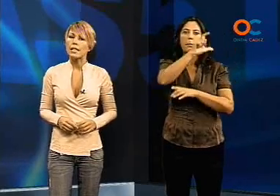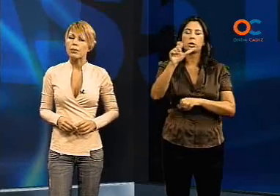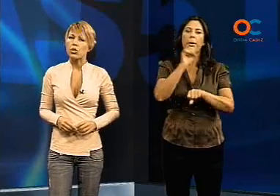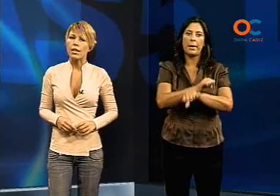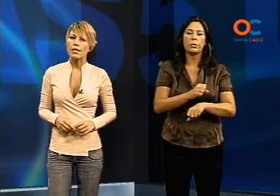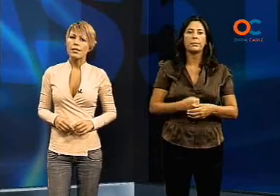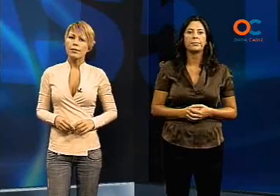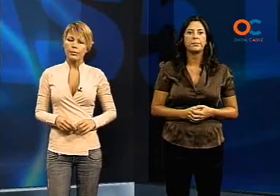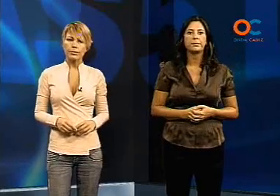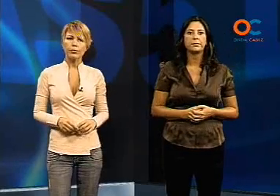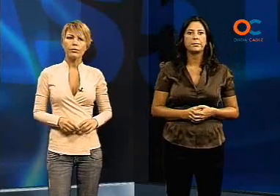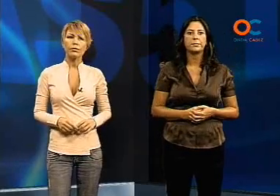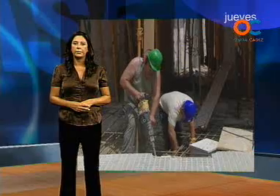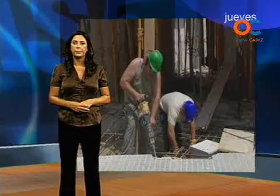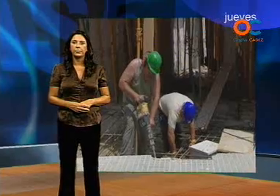149.587 personas.